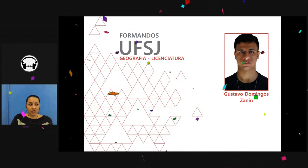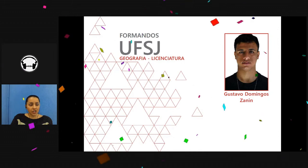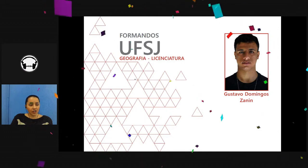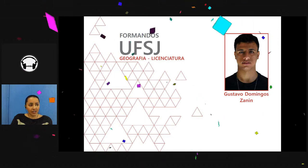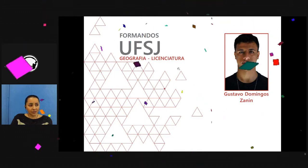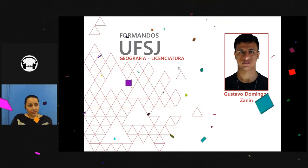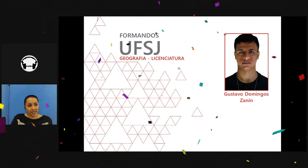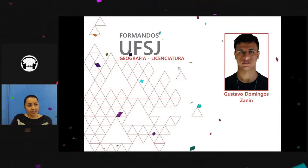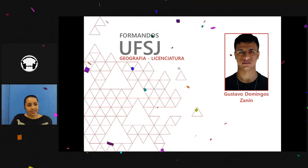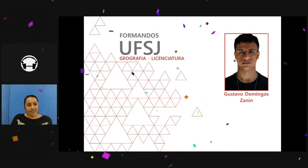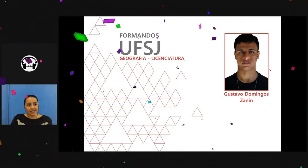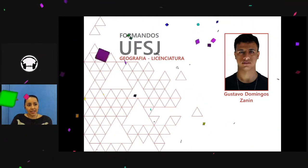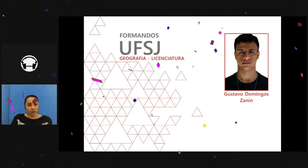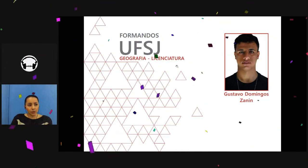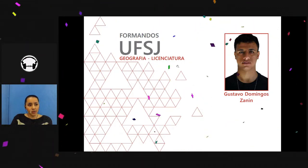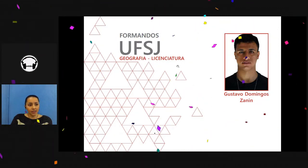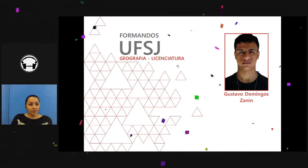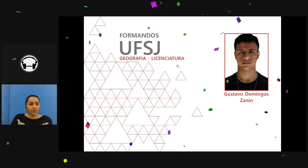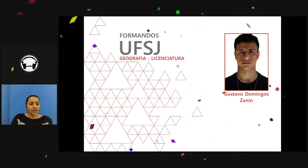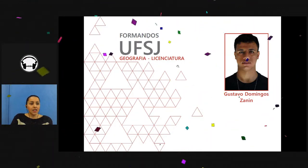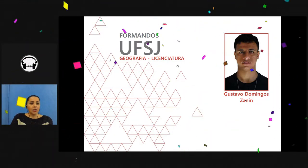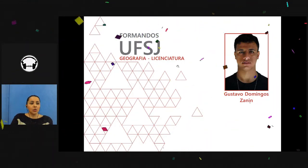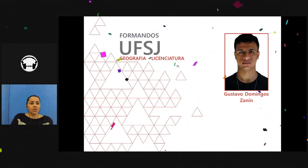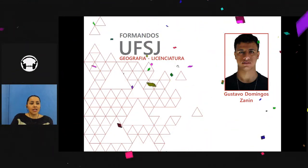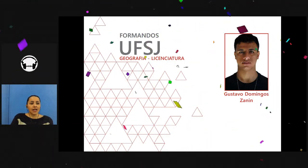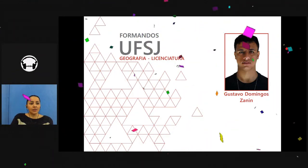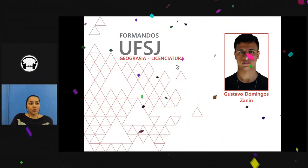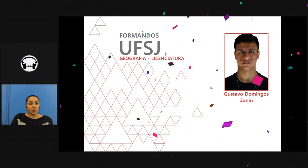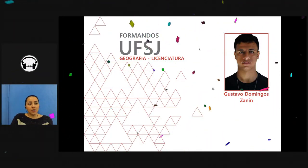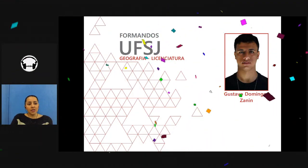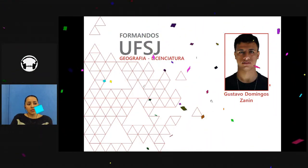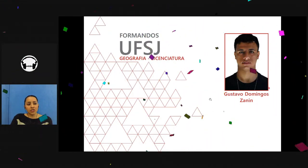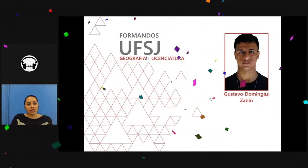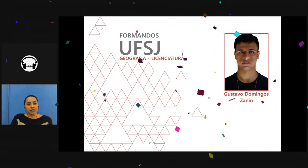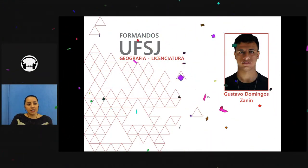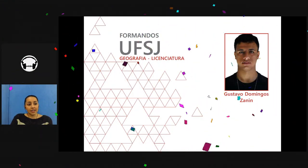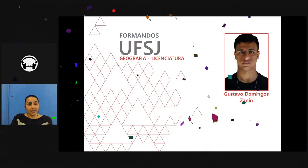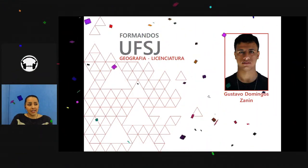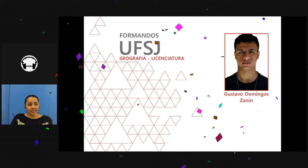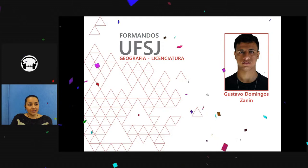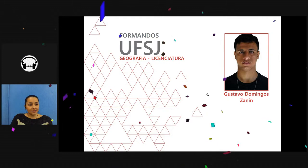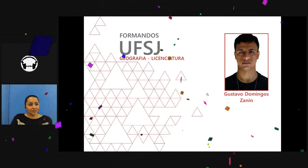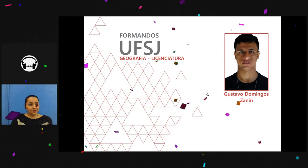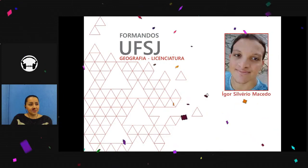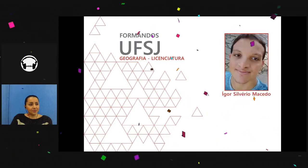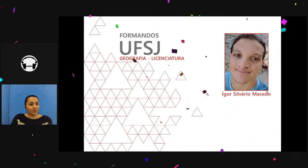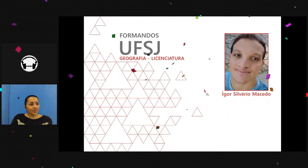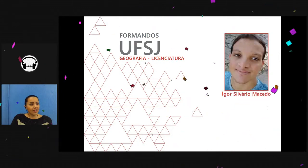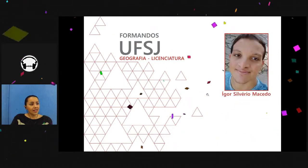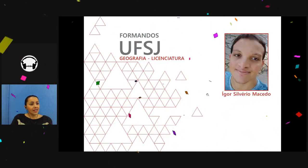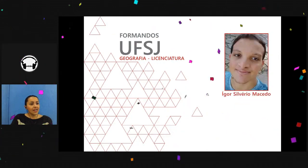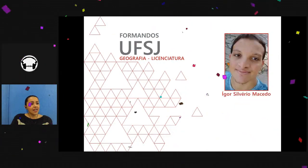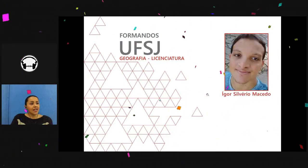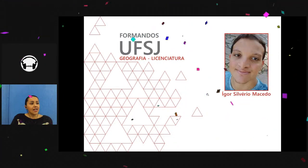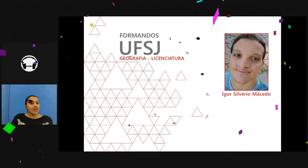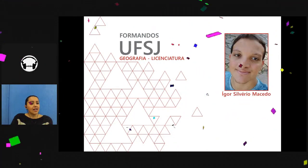No curso de Geografia, Licenciatura, Gustavo Domingos Zanin,